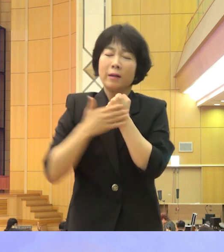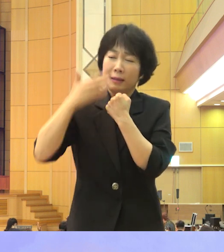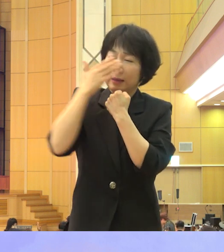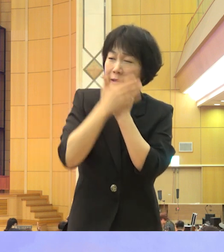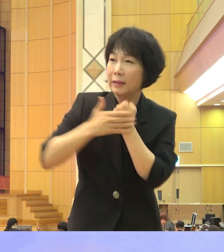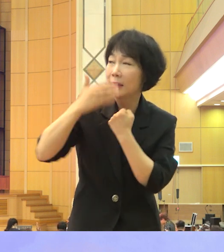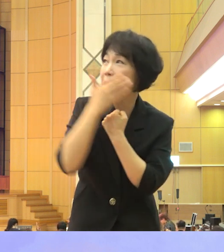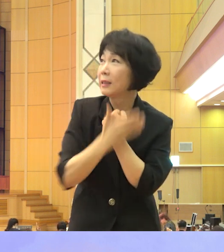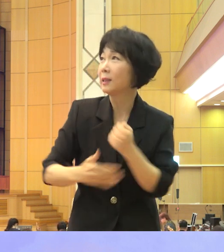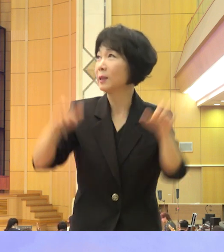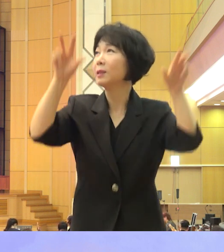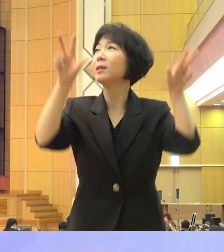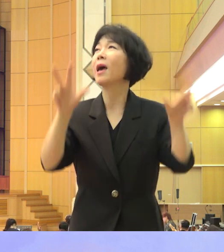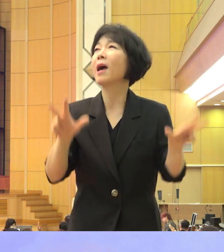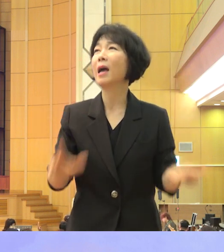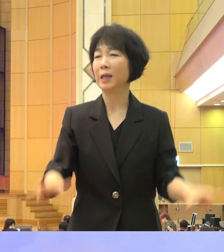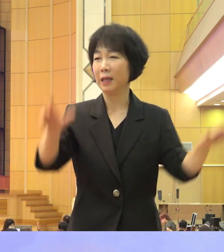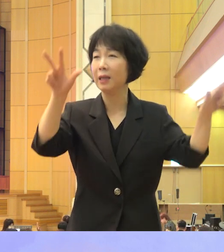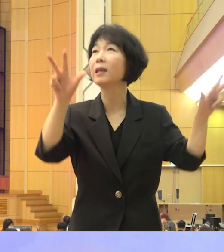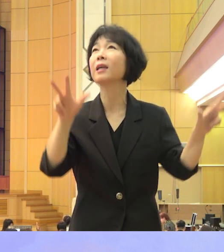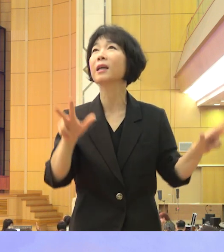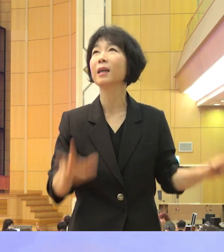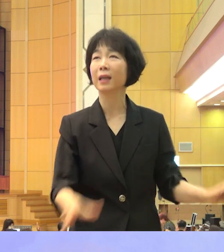주의 은혜